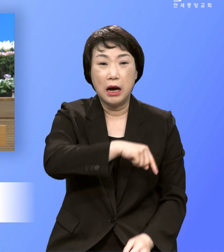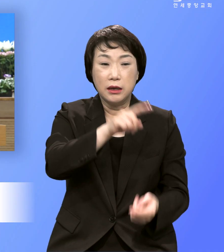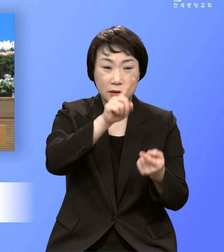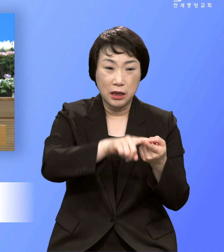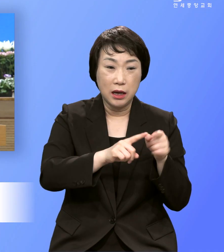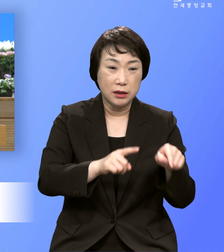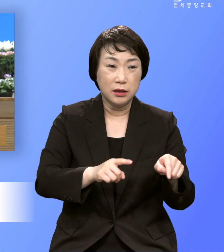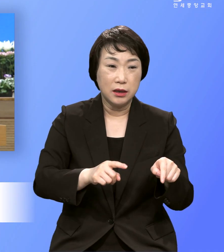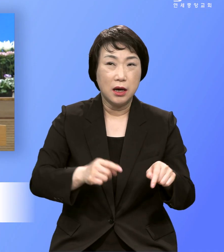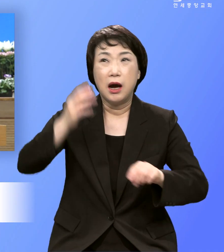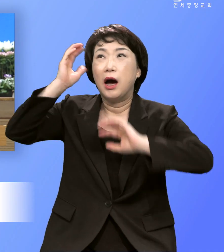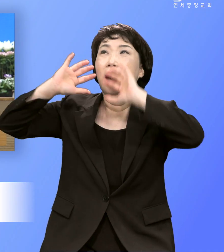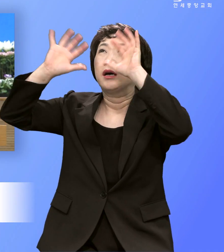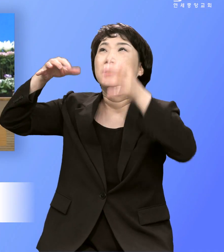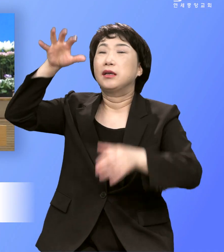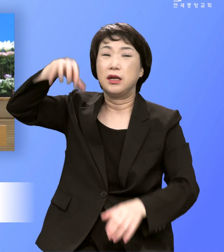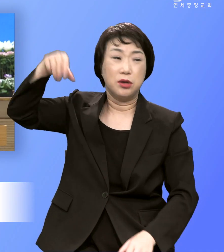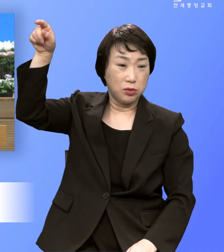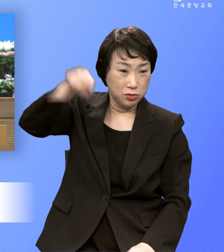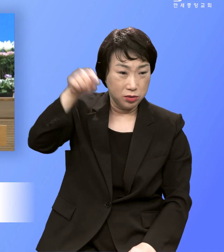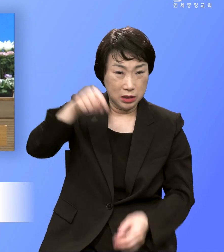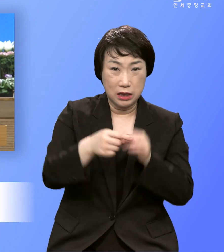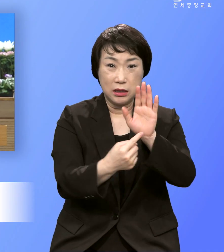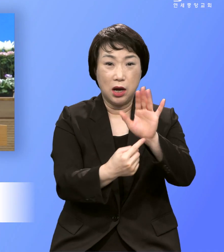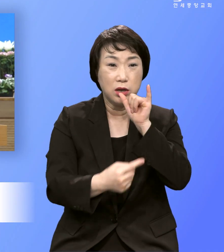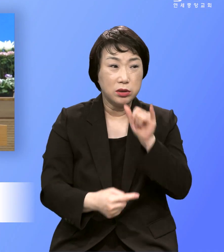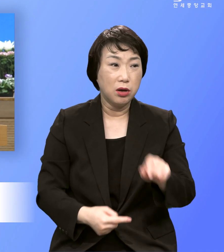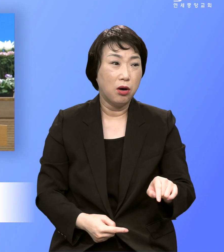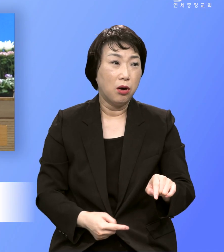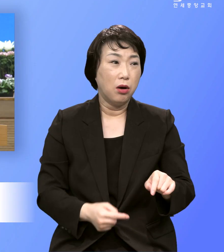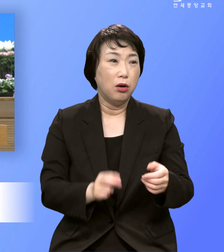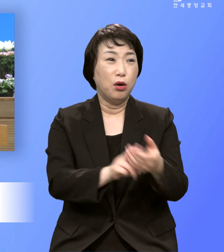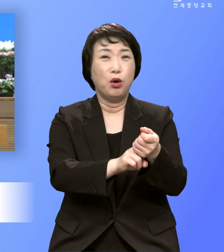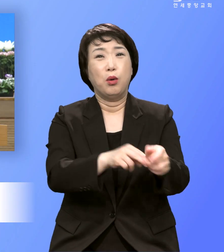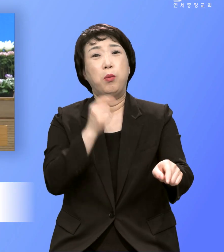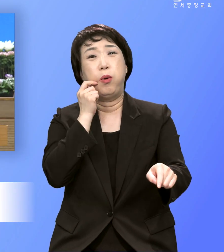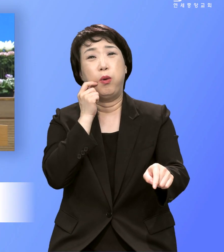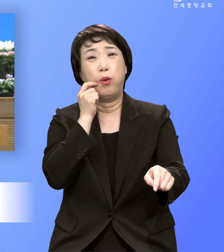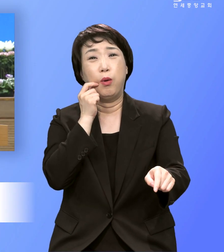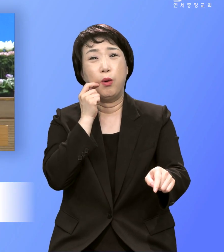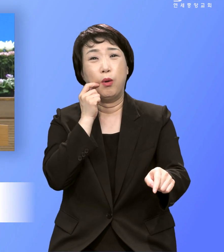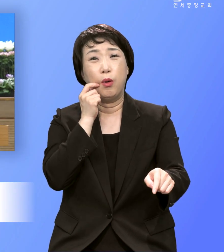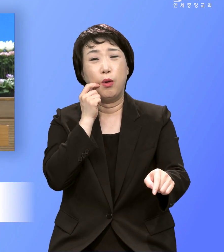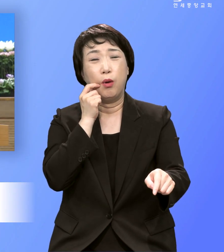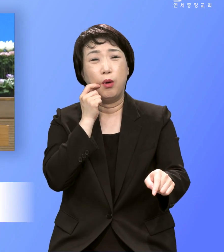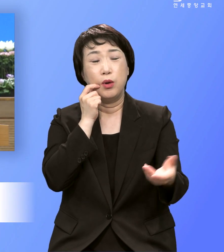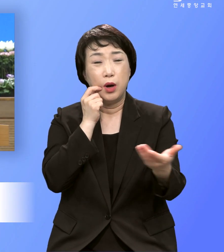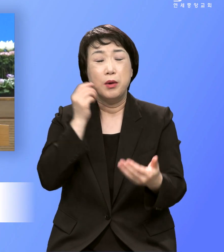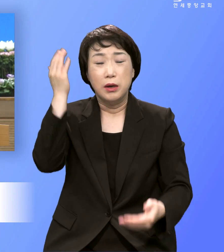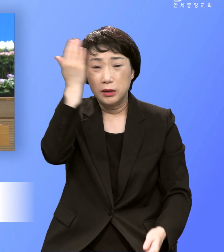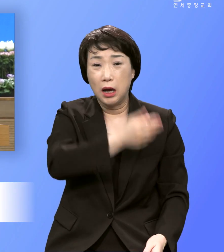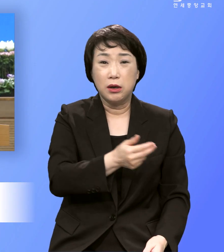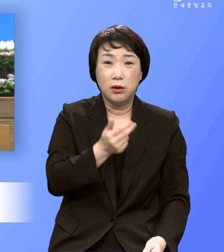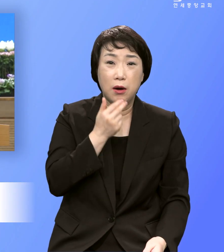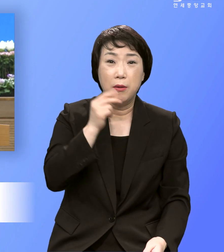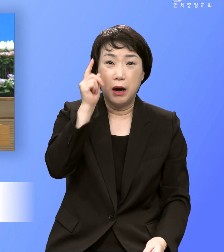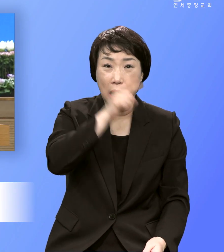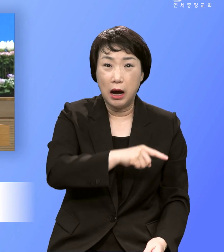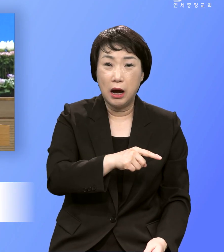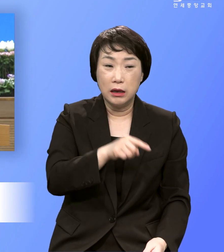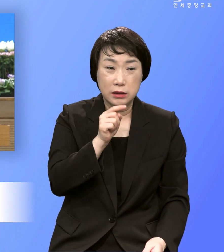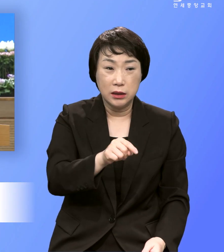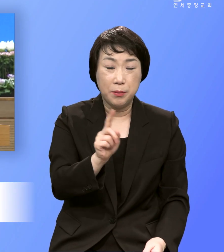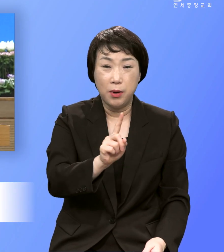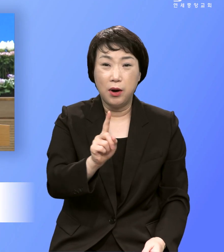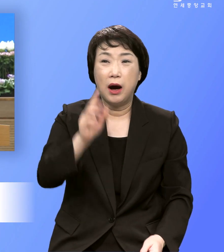대하여 하늘을 쫓아 달아나니까 숨길 수 없어. 경건치 않은 것과 불의가